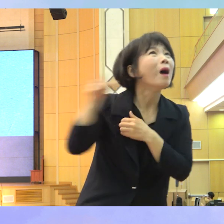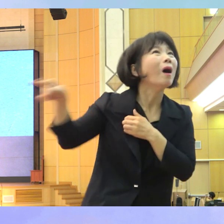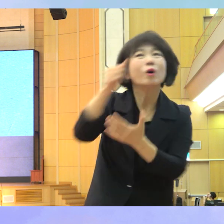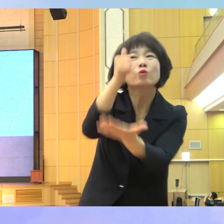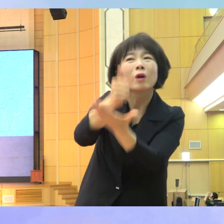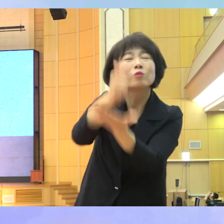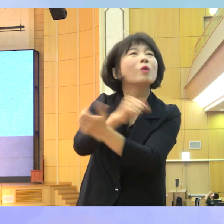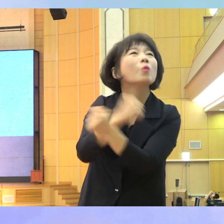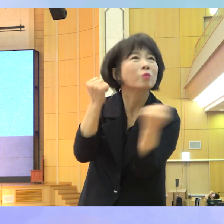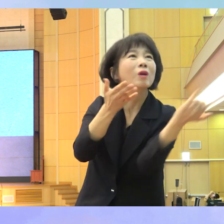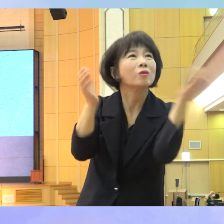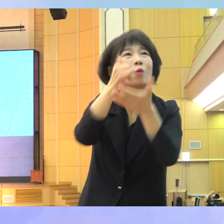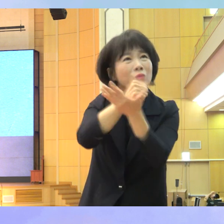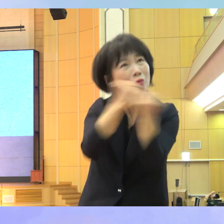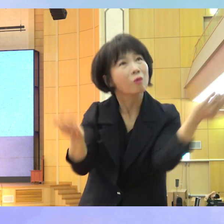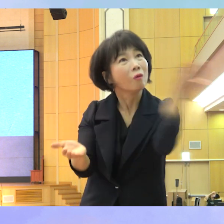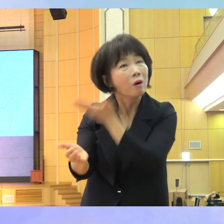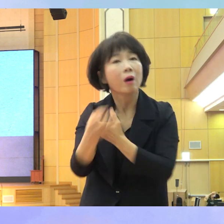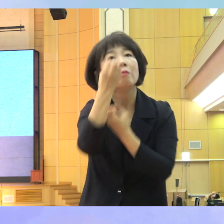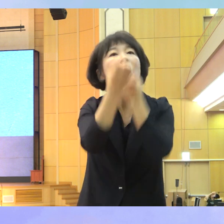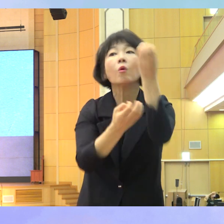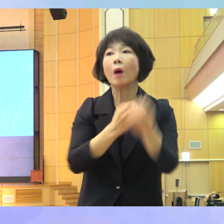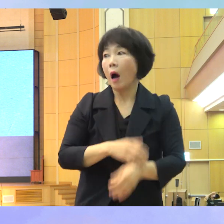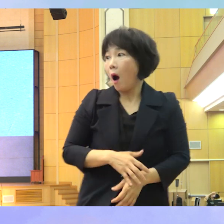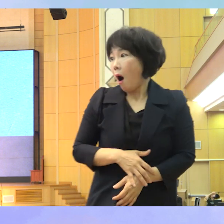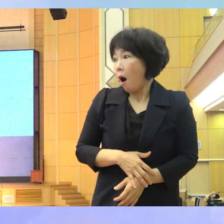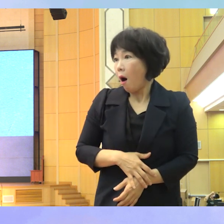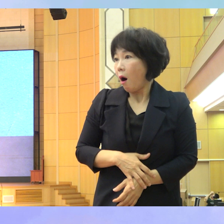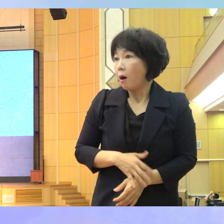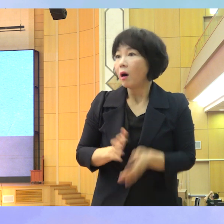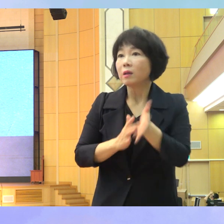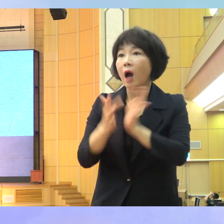예수님의 모습을 우리가 바라보면서 그렇게 살으라는 거예요.